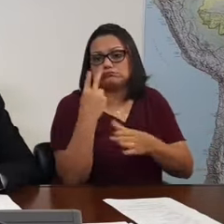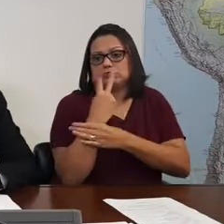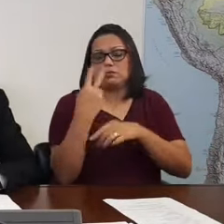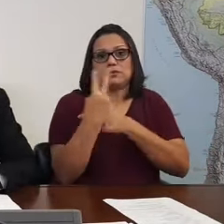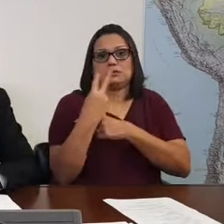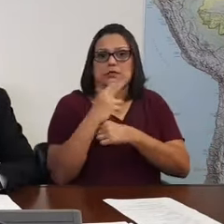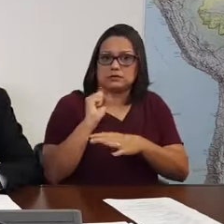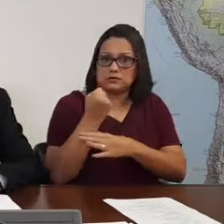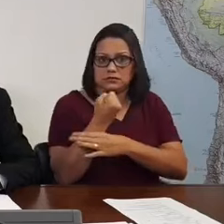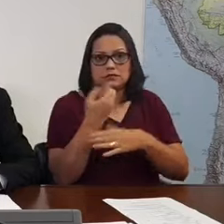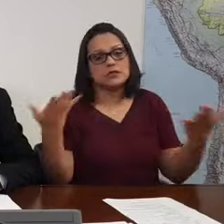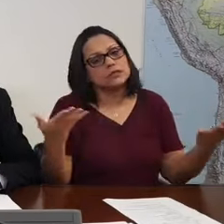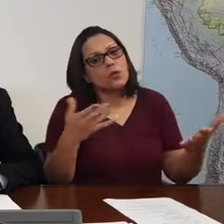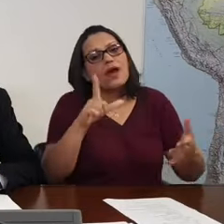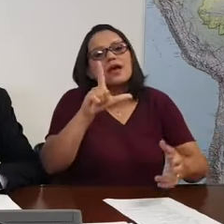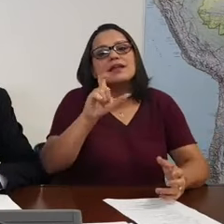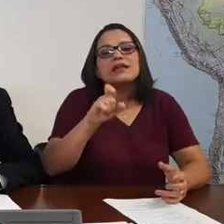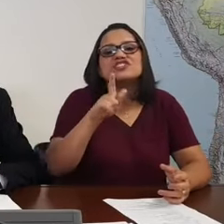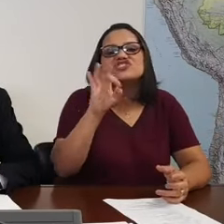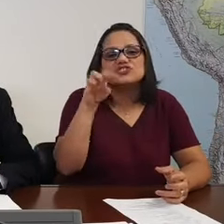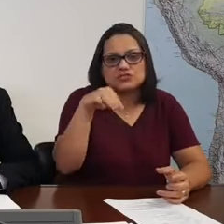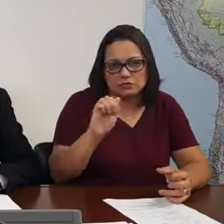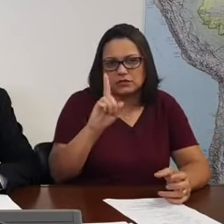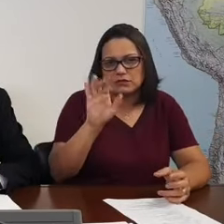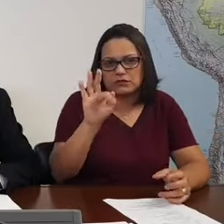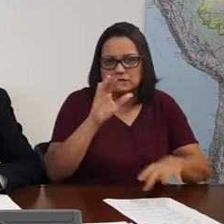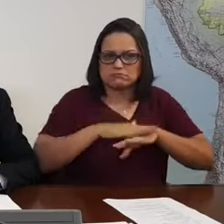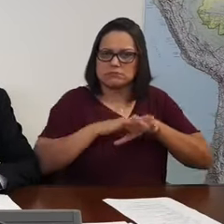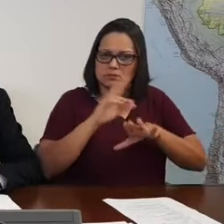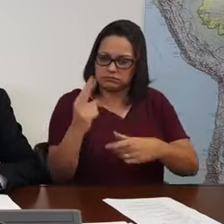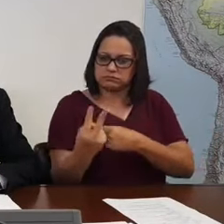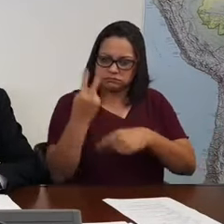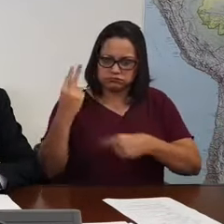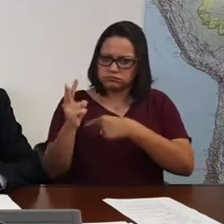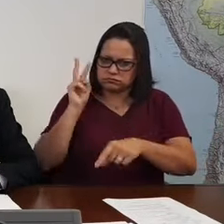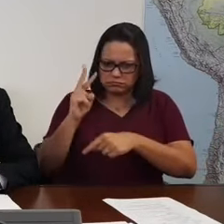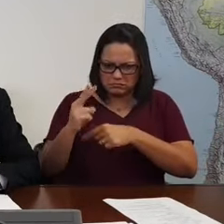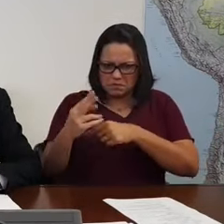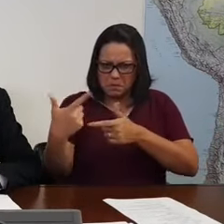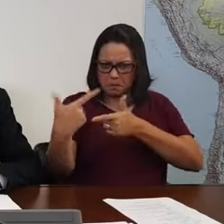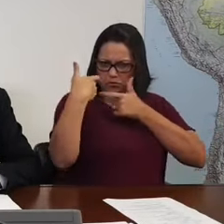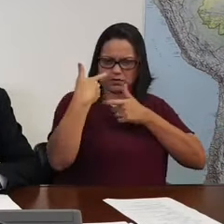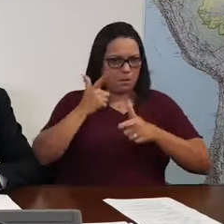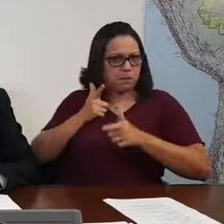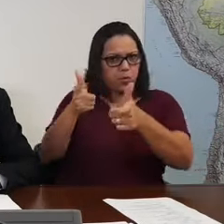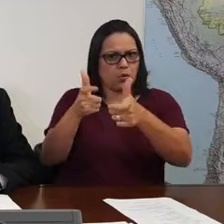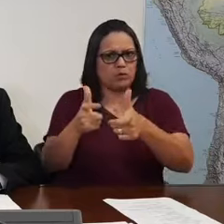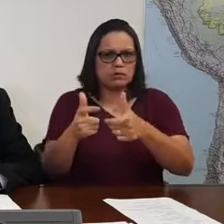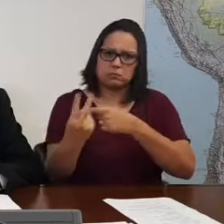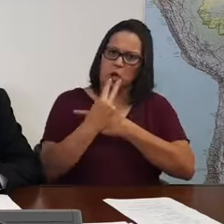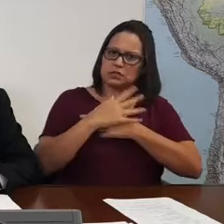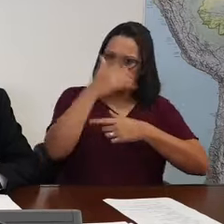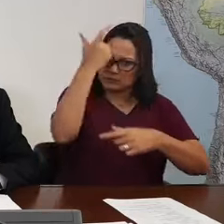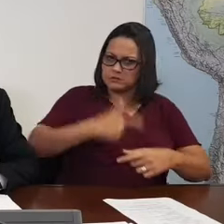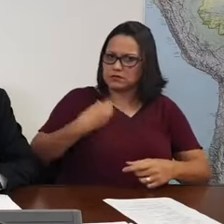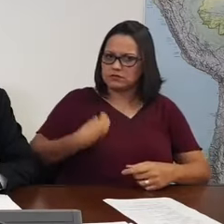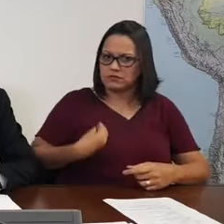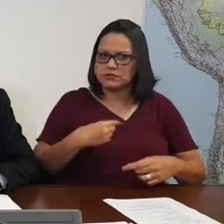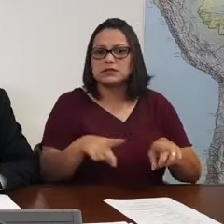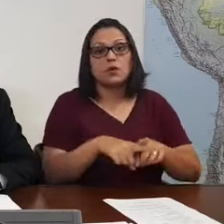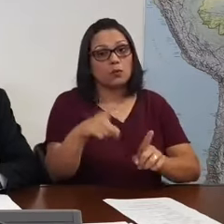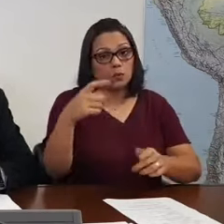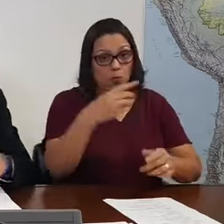na questão da legítima defesa, nós já encaminhamos, através daquela primeira sugestão do Ministério da Justiça, do ministro Moro,